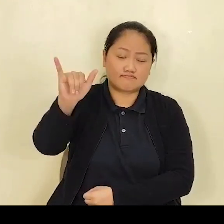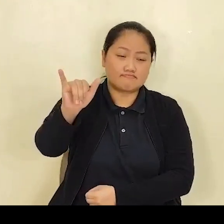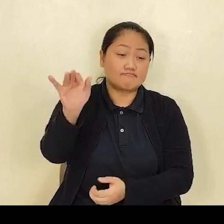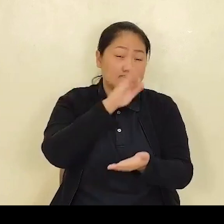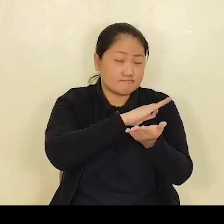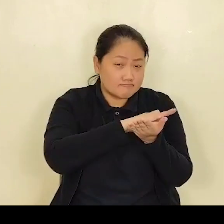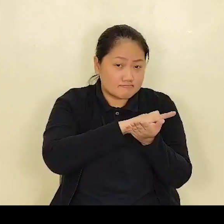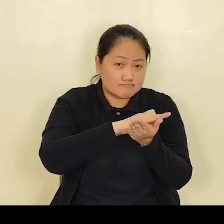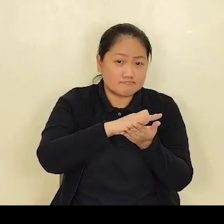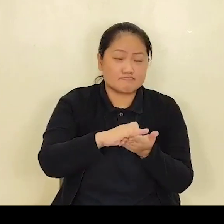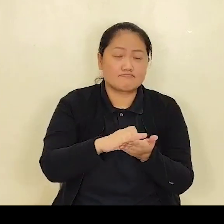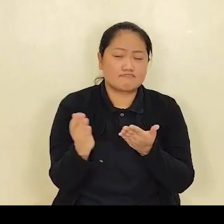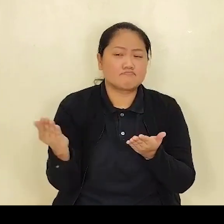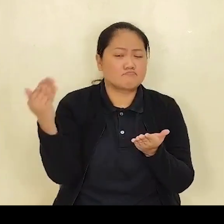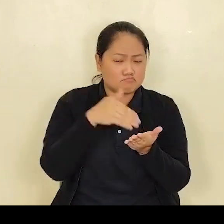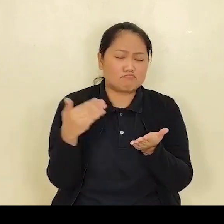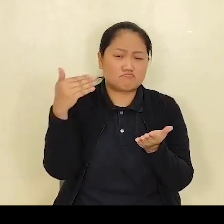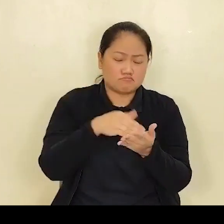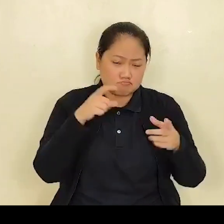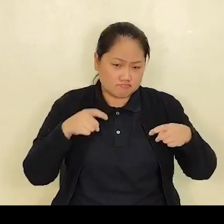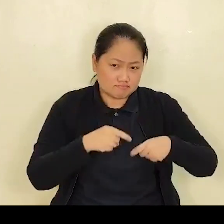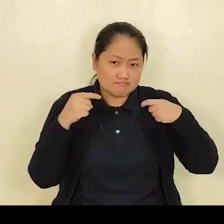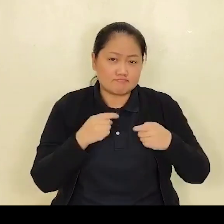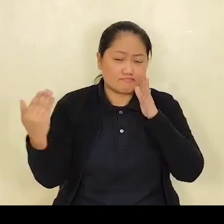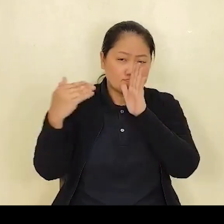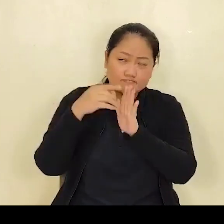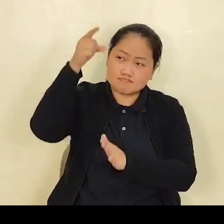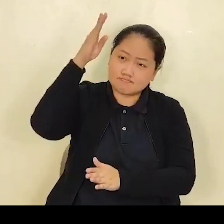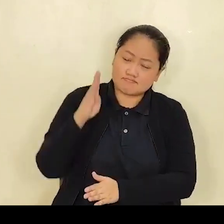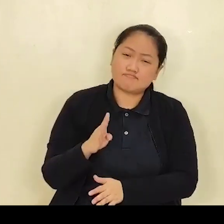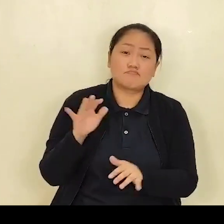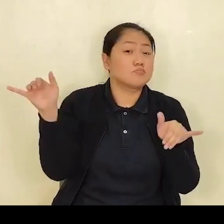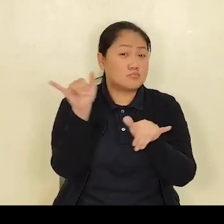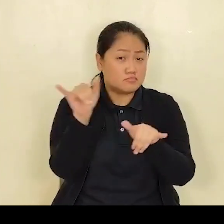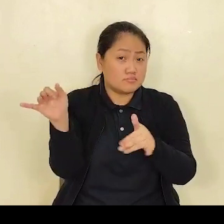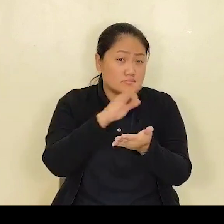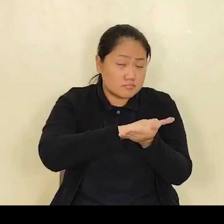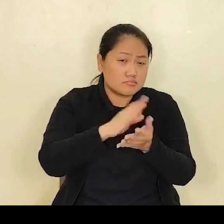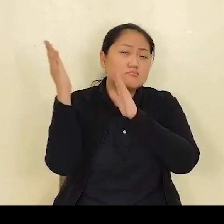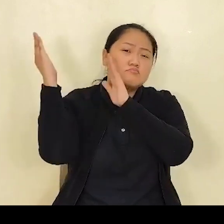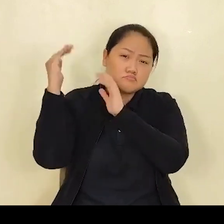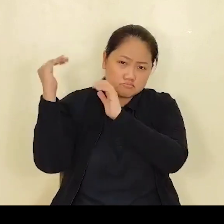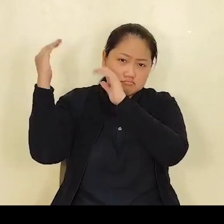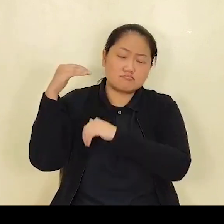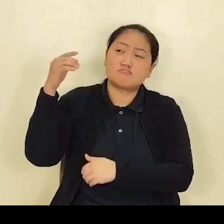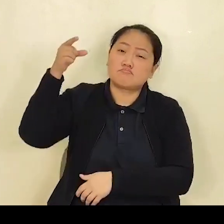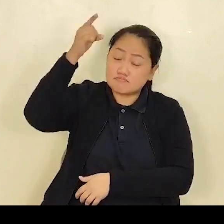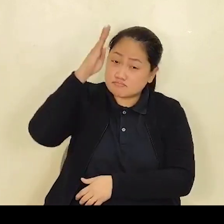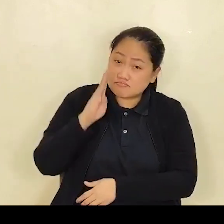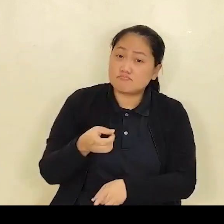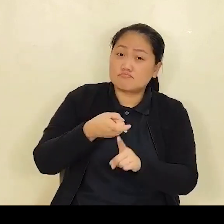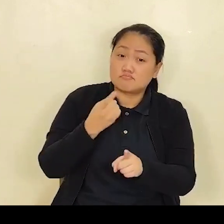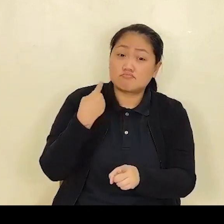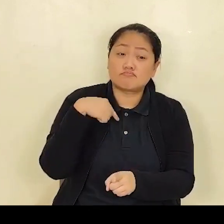ating paulit-ulit na pagkakasala sa Kanya. Kaya ganun ding pagpapatawad ang inaasahan niyang igawad natin